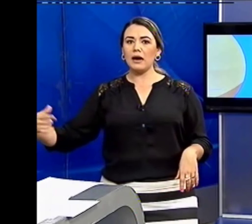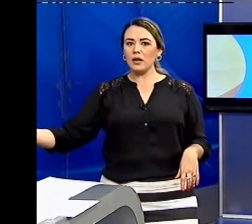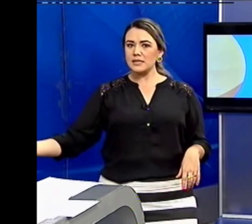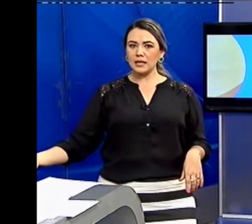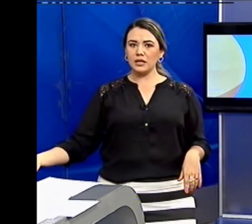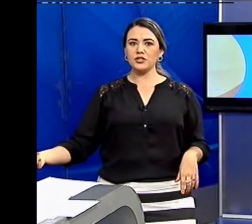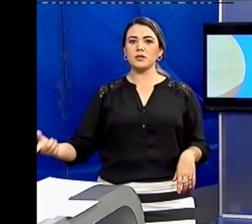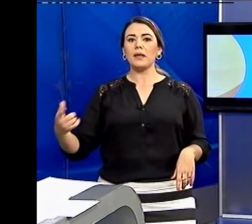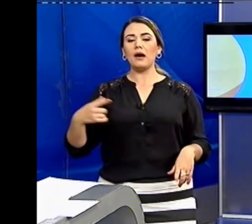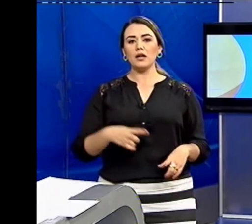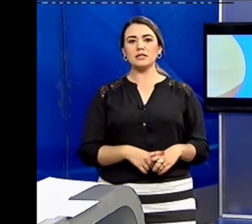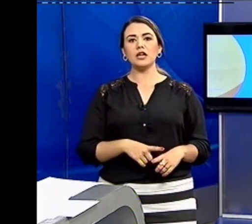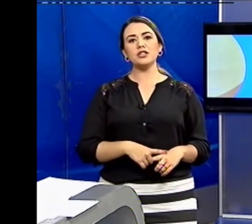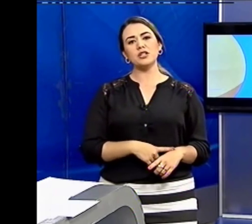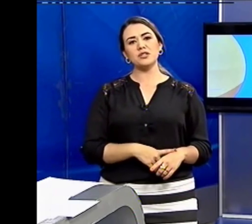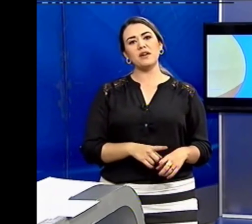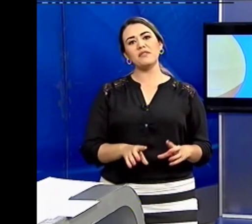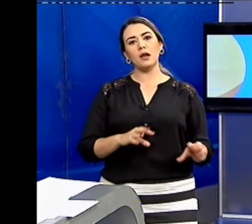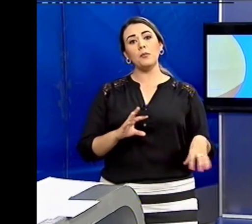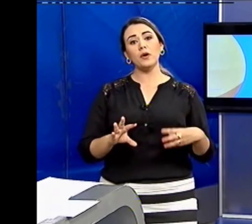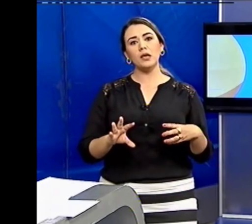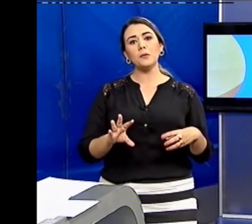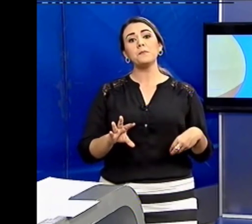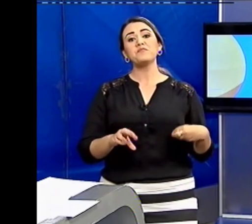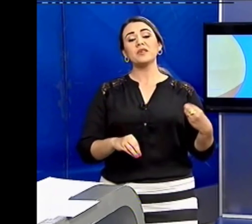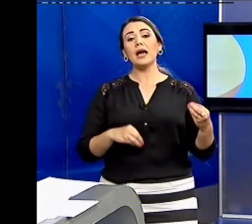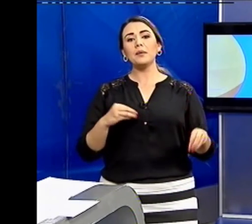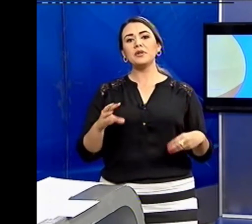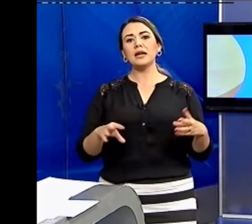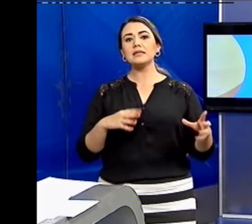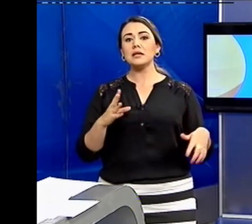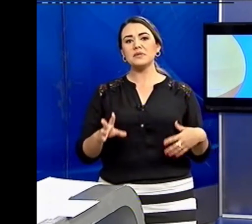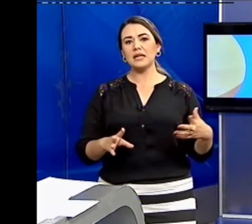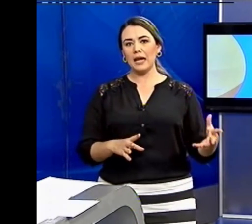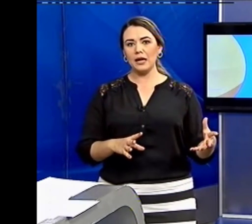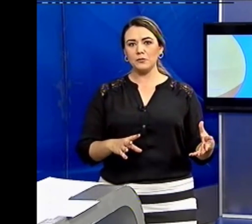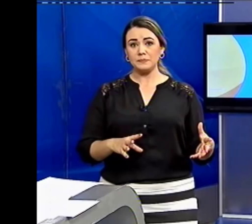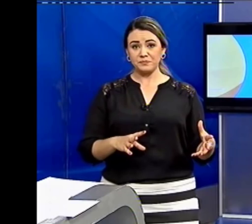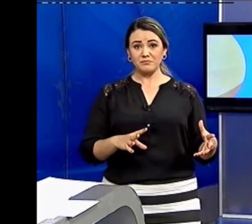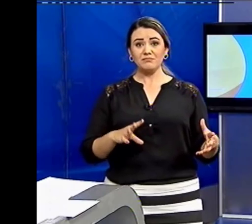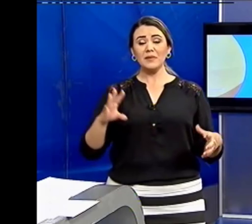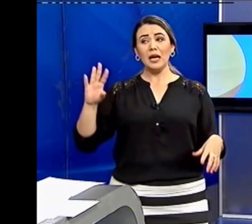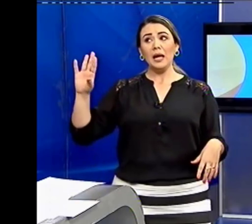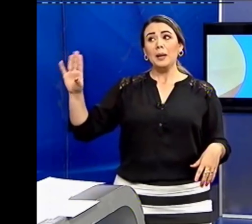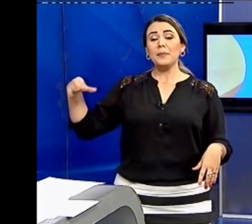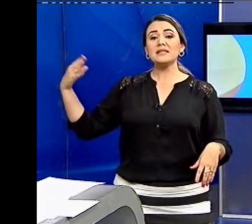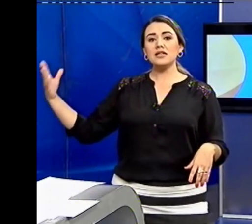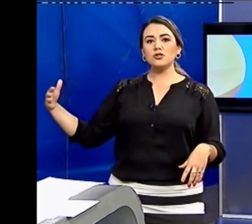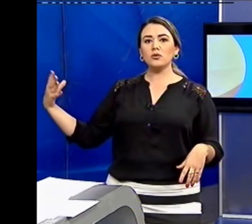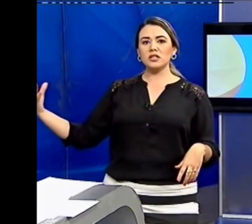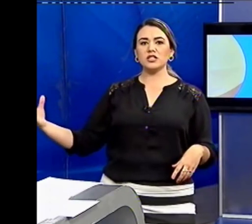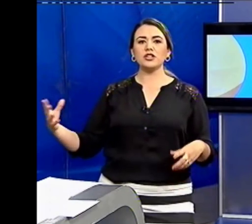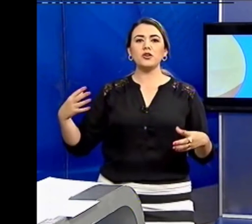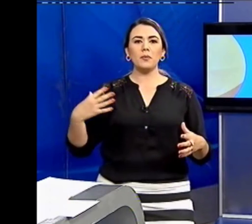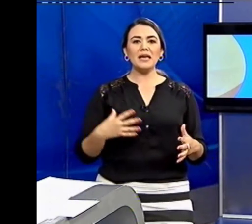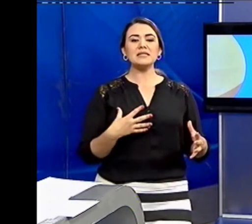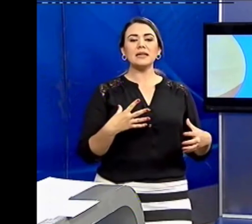aula seguinte. A aula seguinte a gente vai falar um pouquinho da remuneração e salário, mas as outras a gente começa a